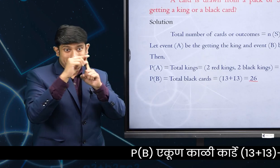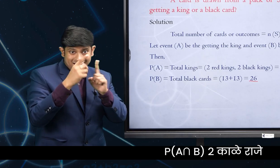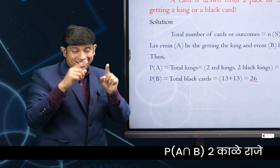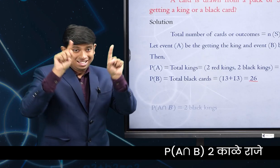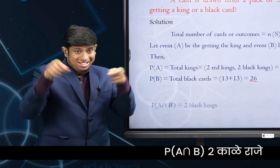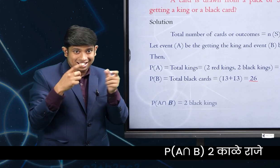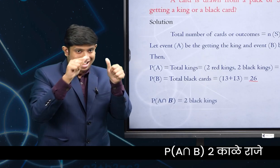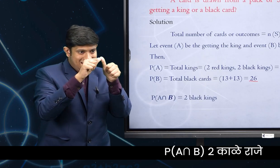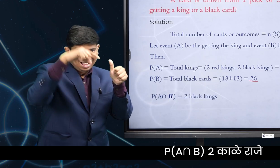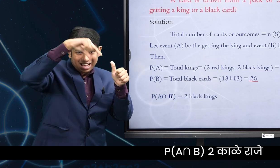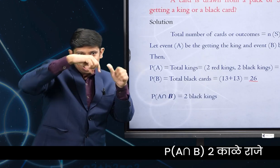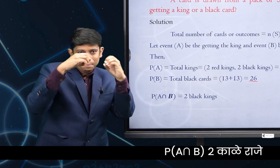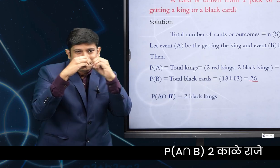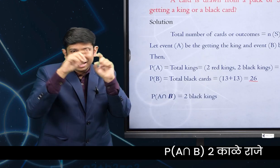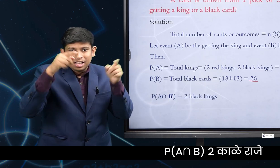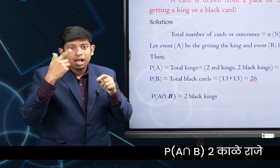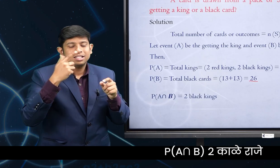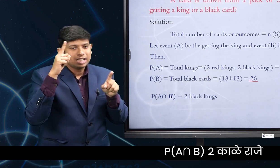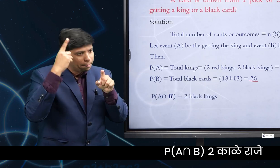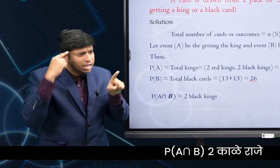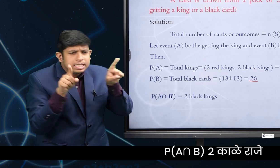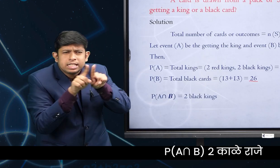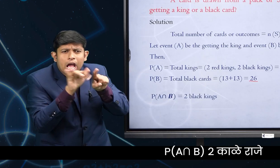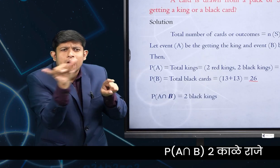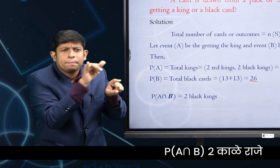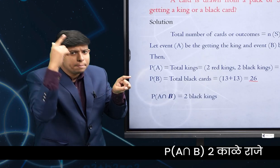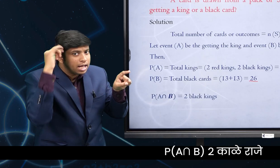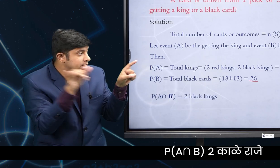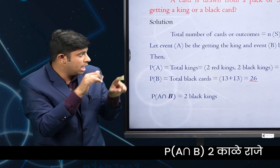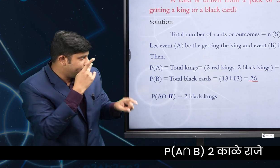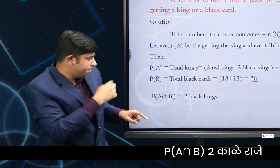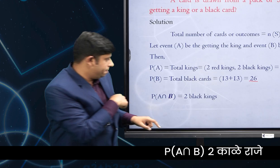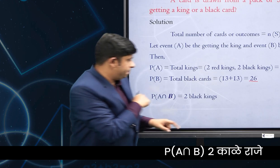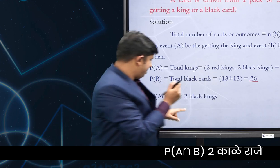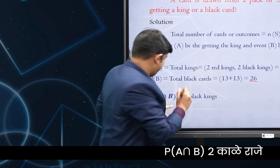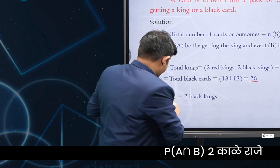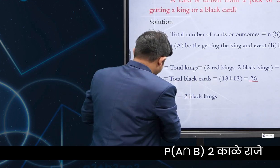पी कंसामध्ये ए इंटरसेक्शन बी कंस बंद 2 काळे राजे.